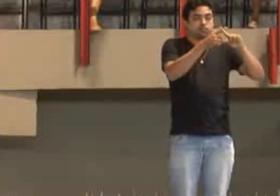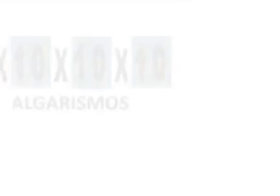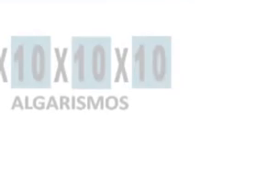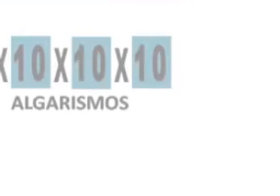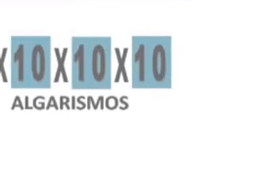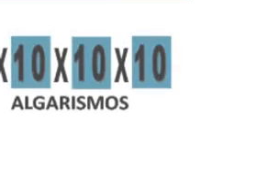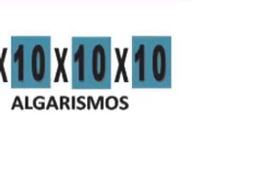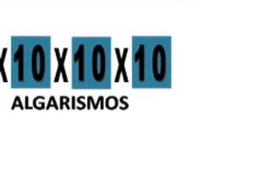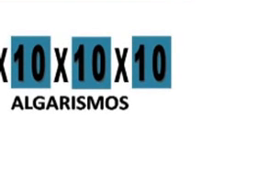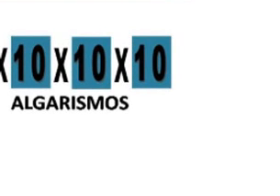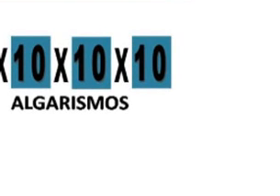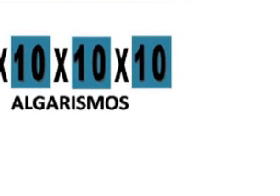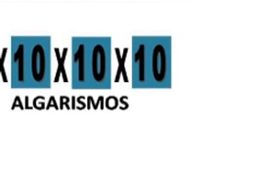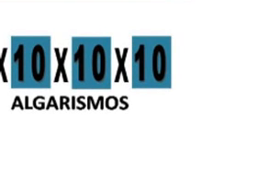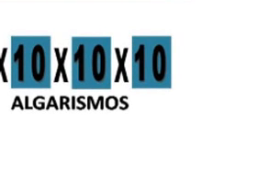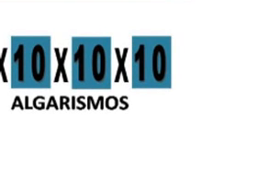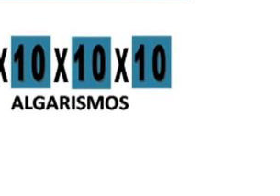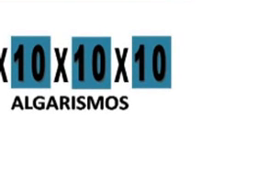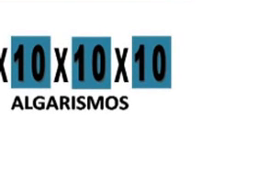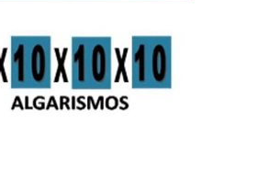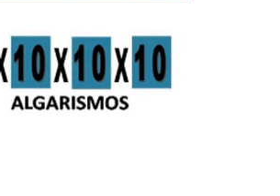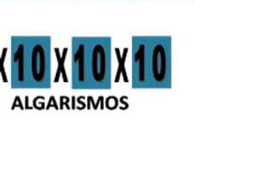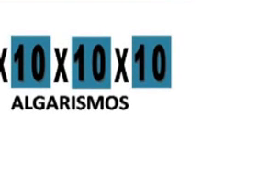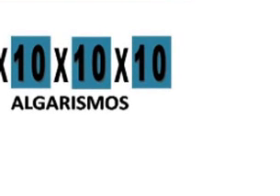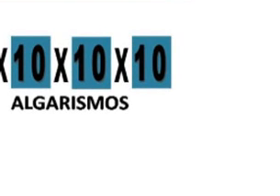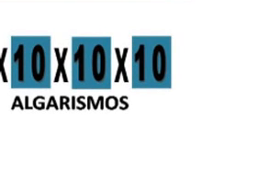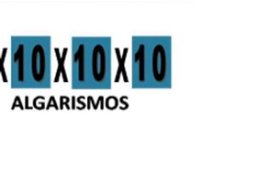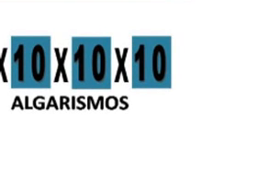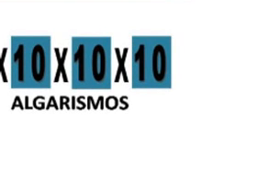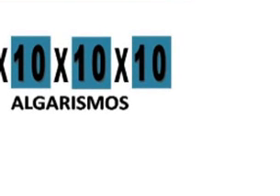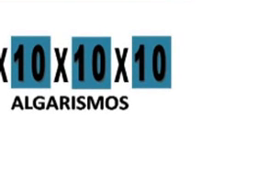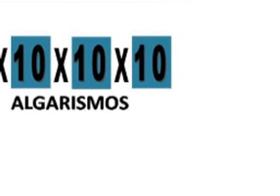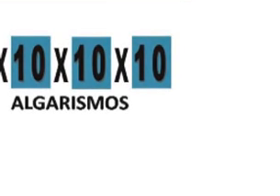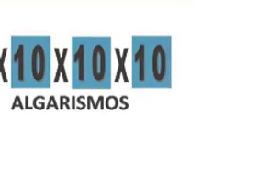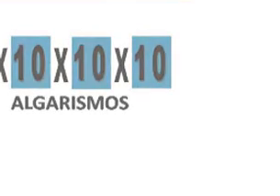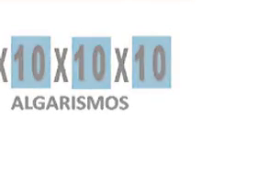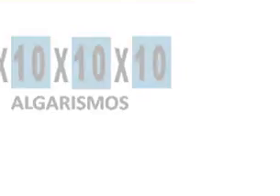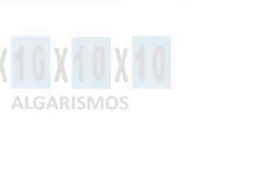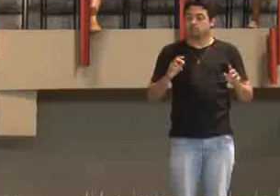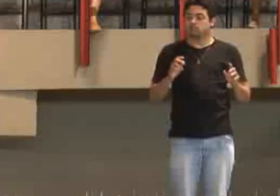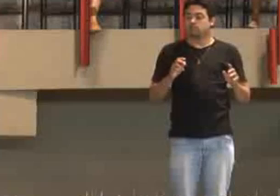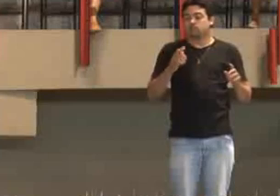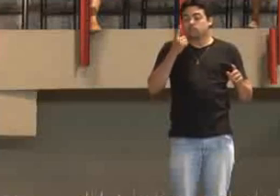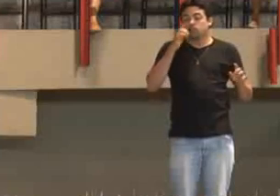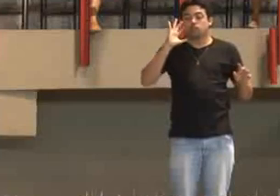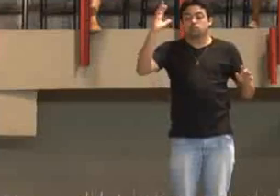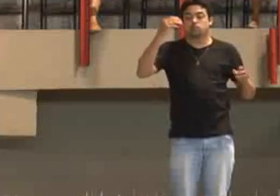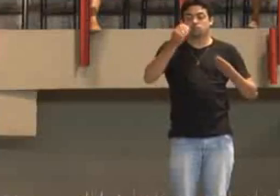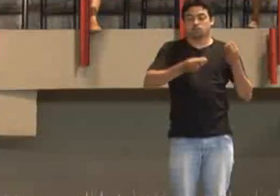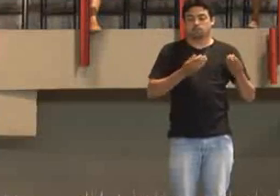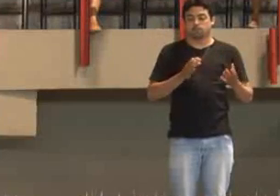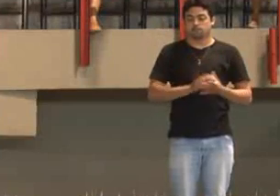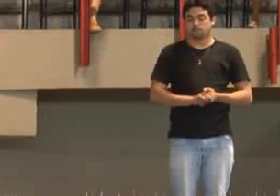letra, 10 vezes 10 vezes 10 vezes 10 para algarismo. Pronto, coloquei as possibilidades. Faz o que agora?